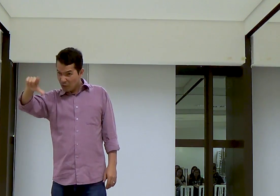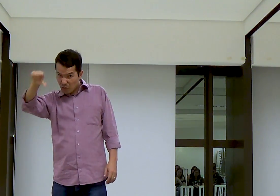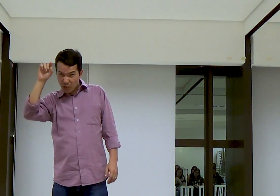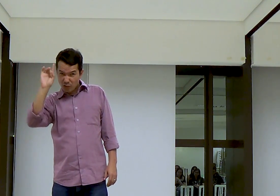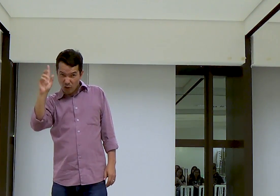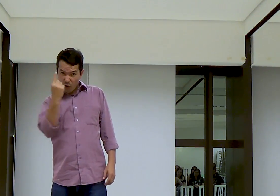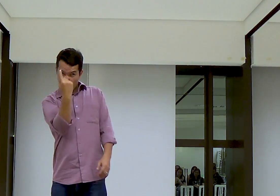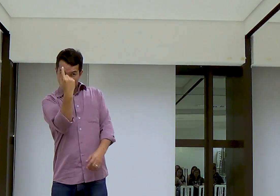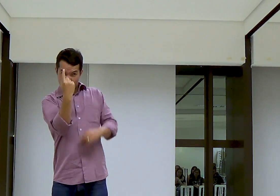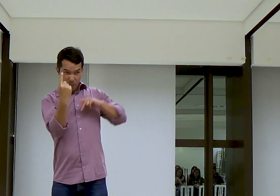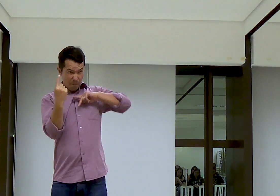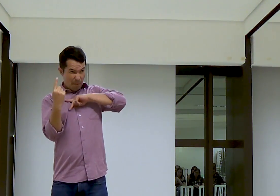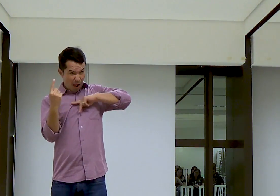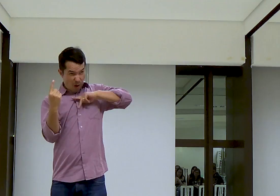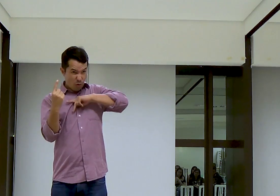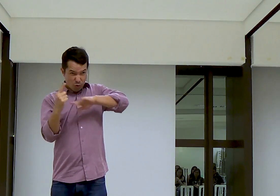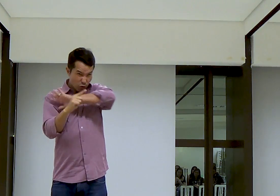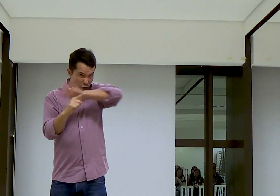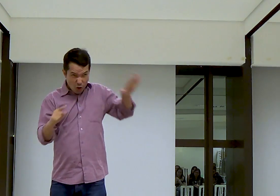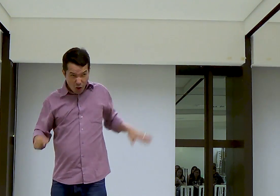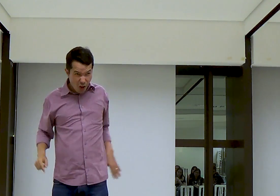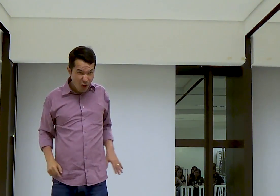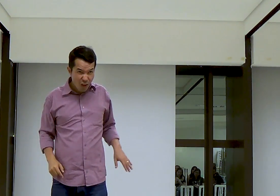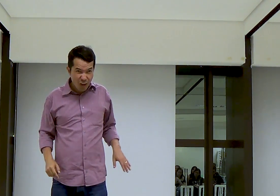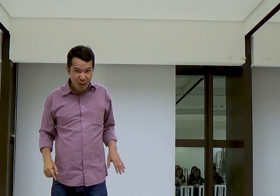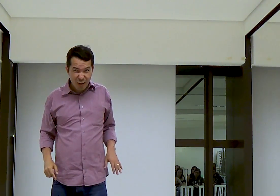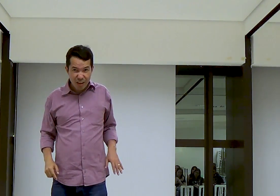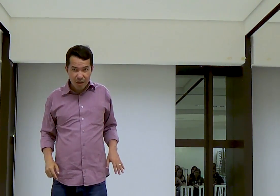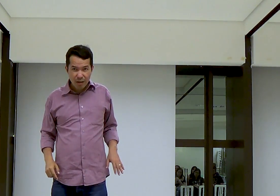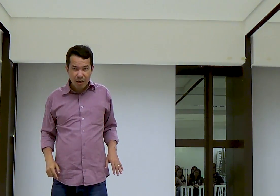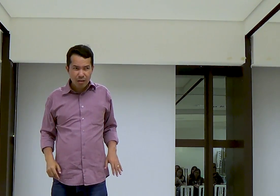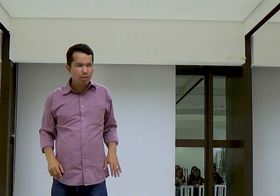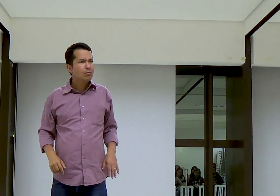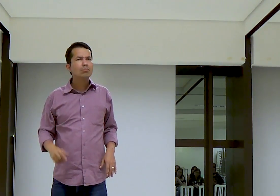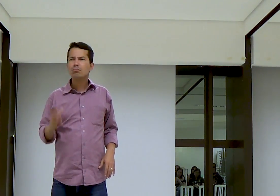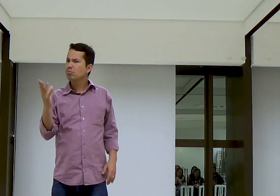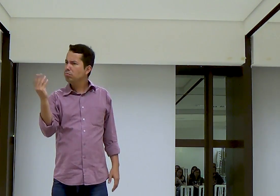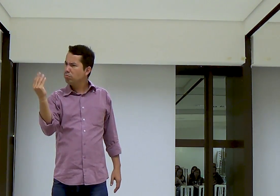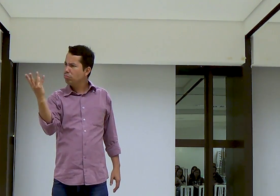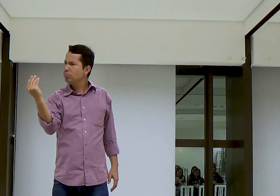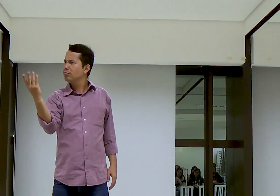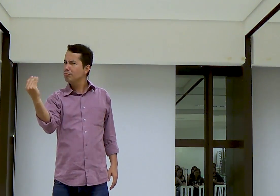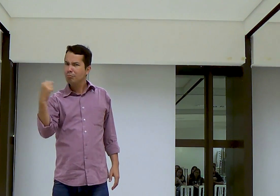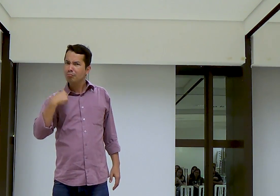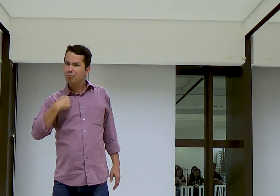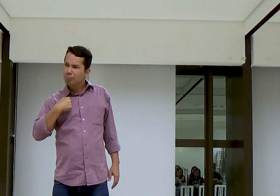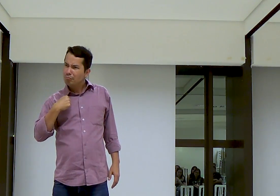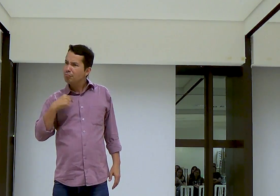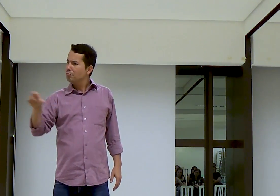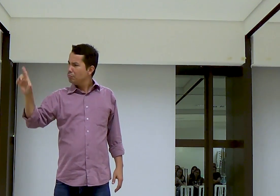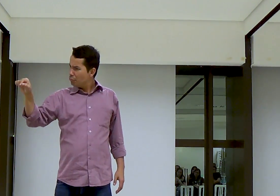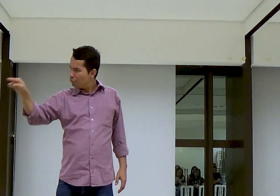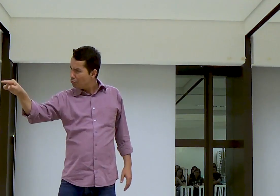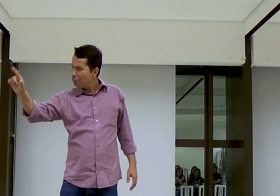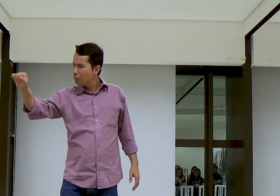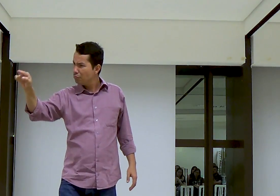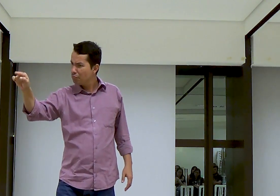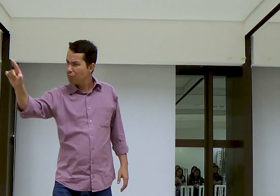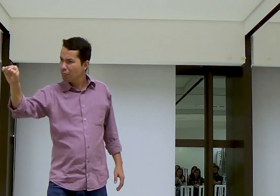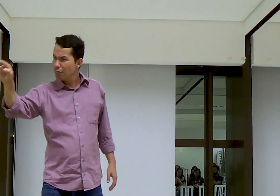escolheu? Deus escolheu só Paulo, só único? Não. Muitas pessoas foram chamadas: